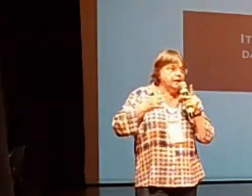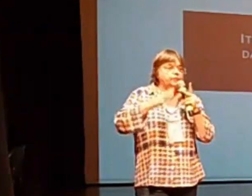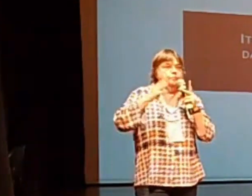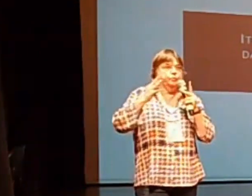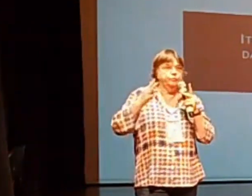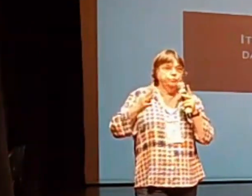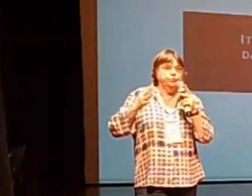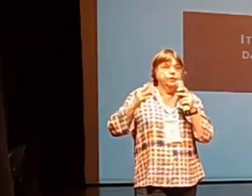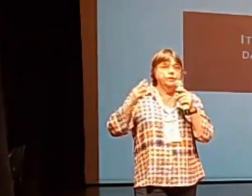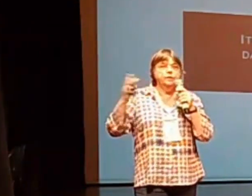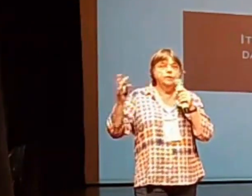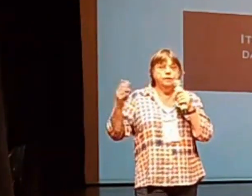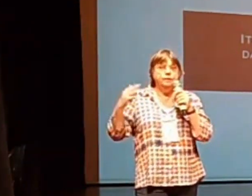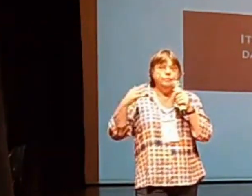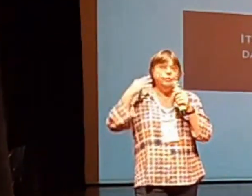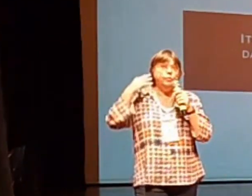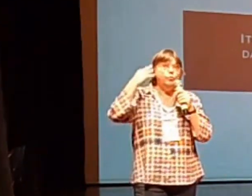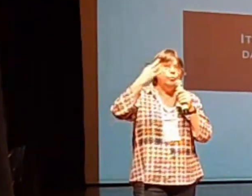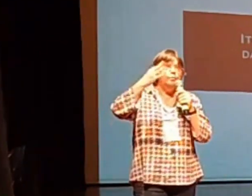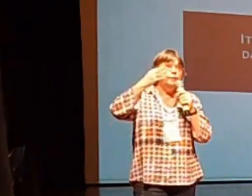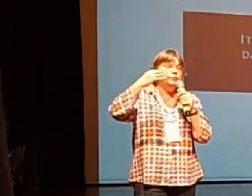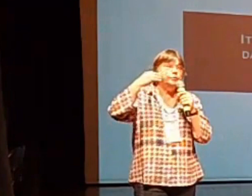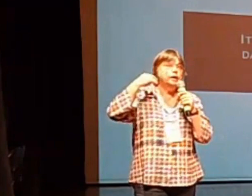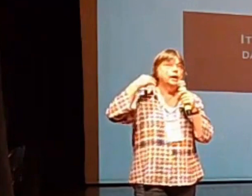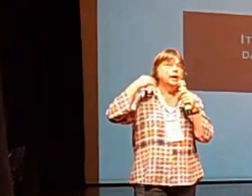uma análise profunda, né? Temos